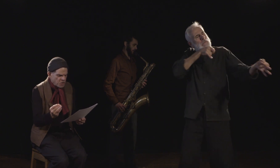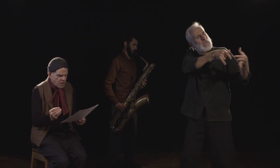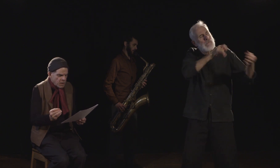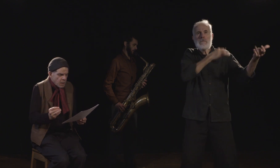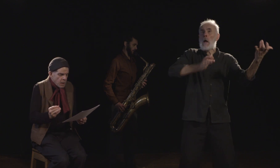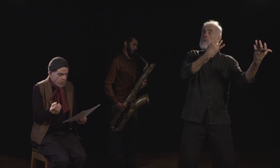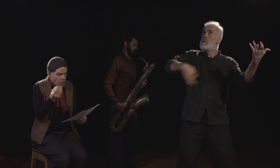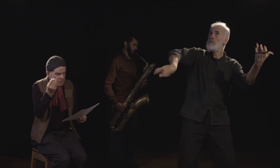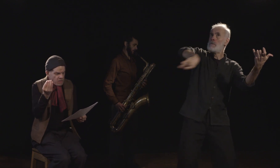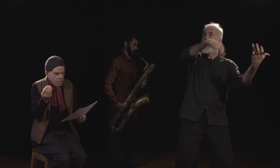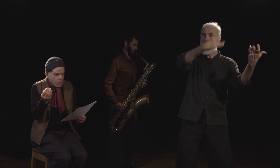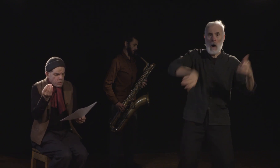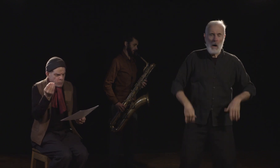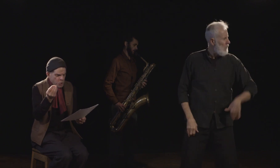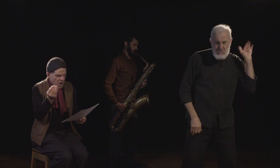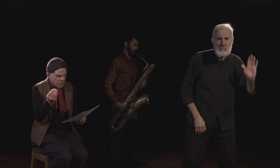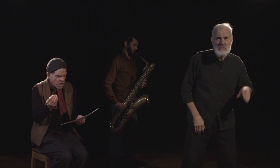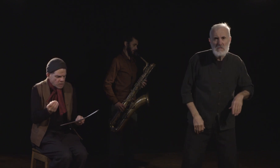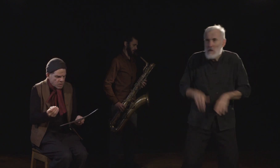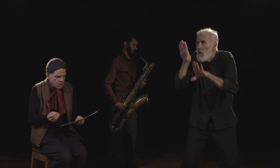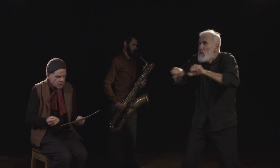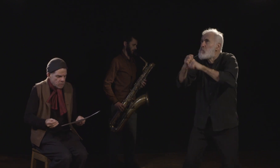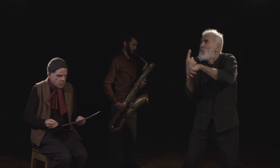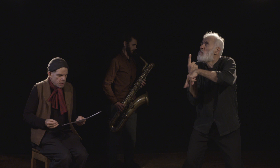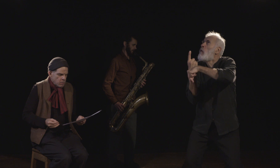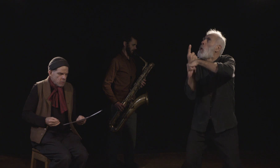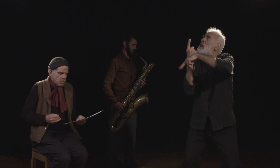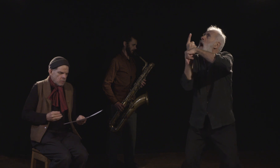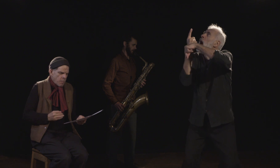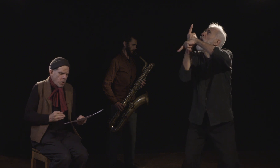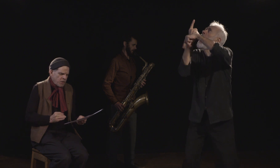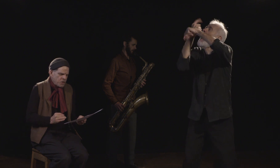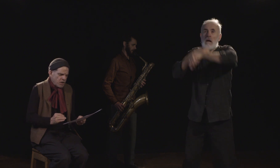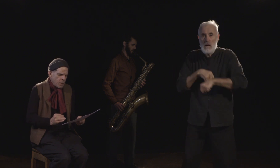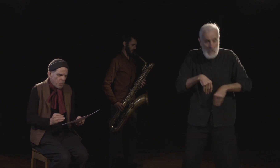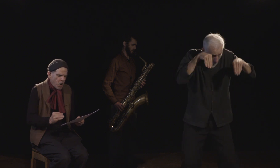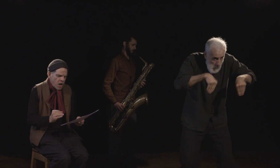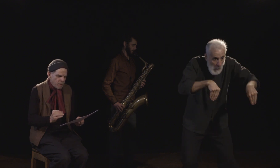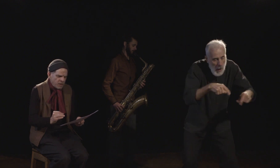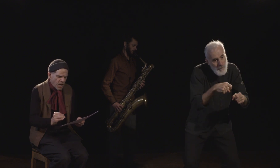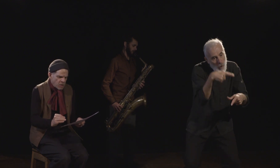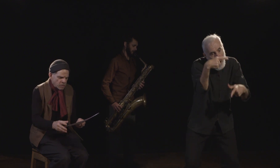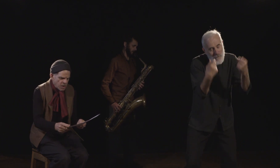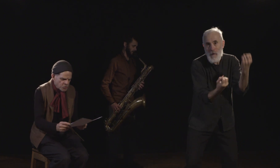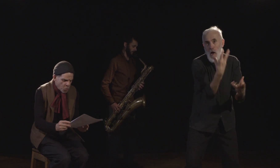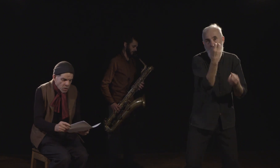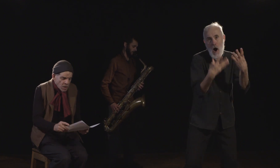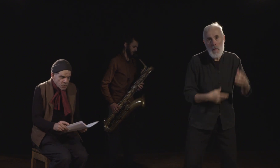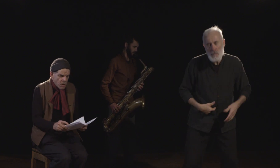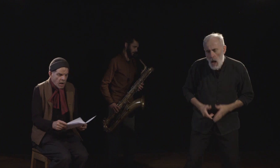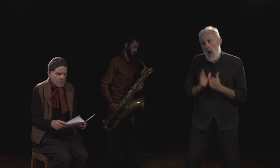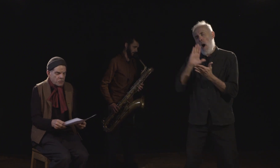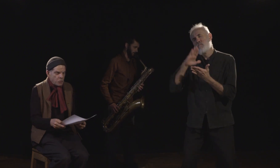des fusées et planter des bulbes de jacinthe. On a beau réciter des poèmes et des